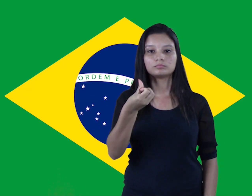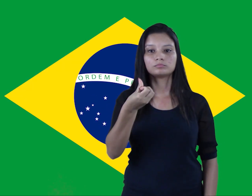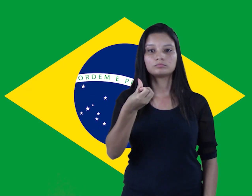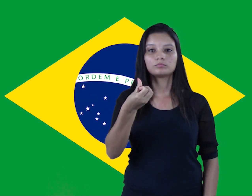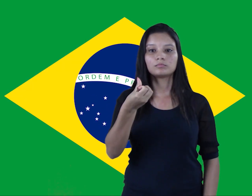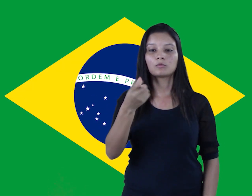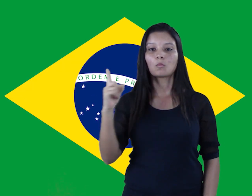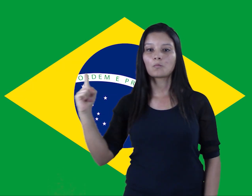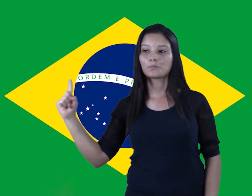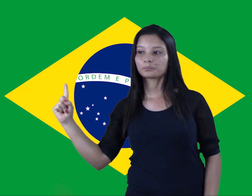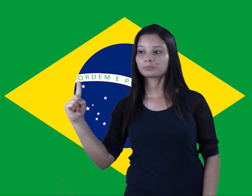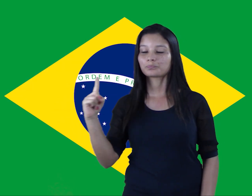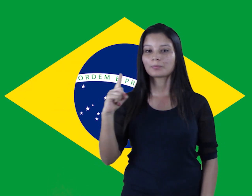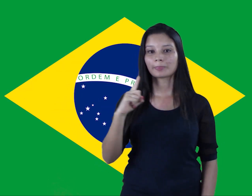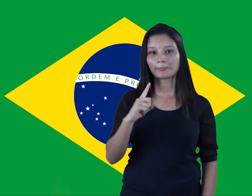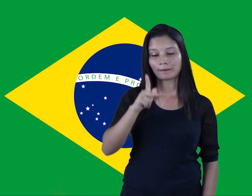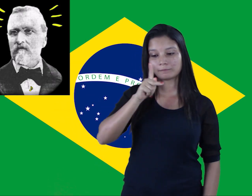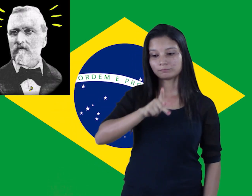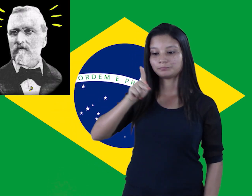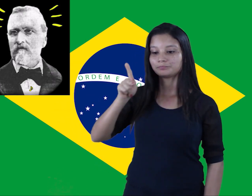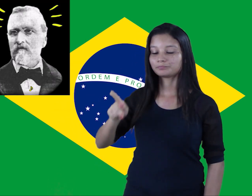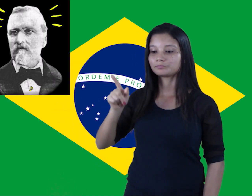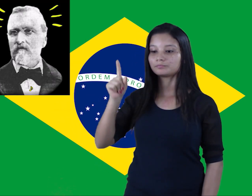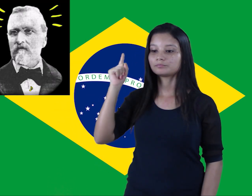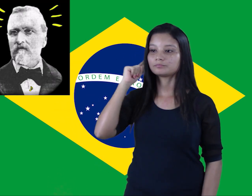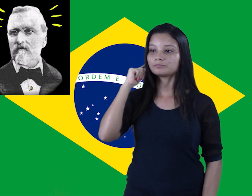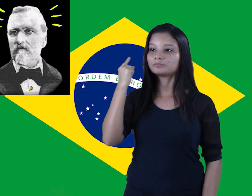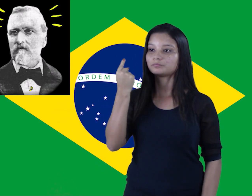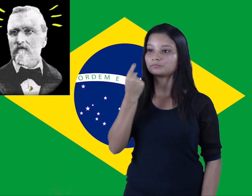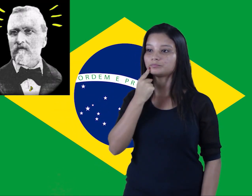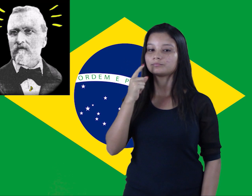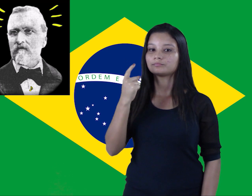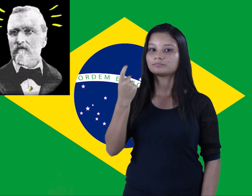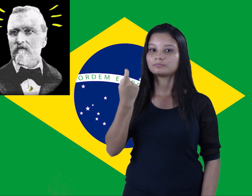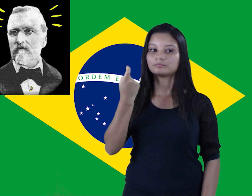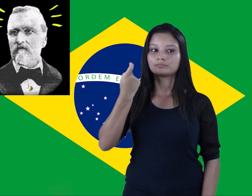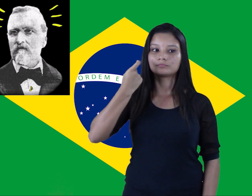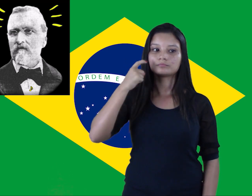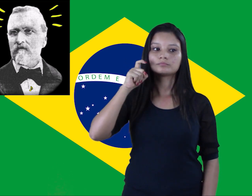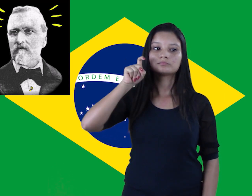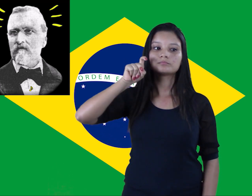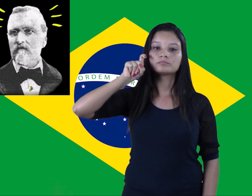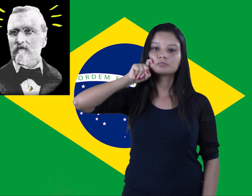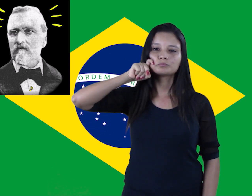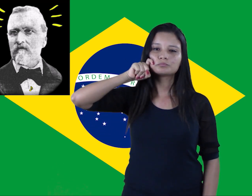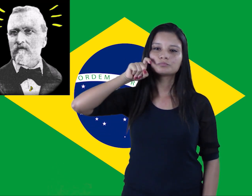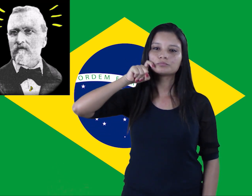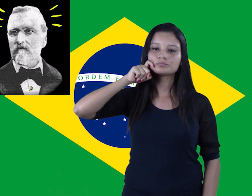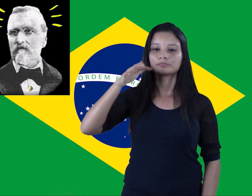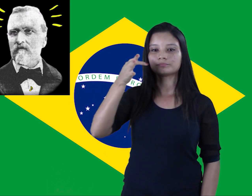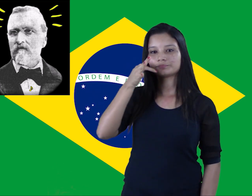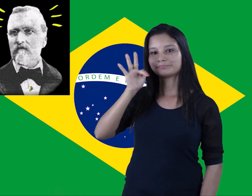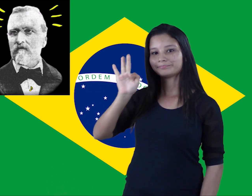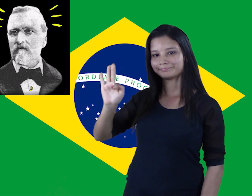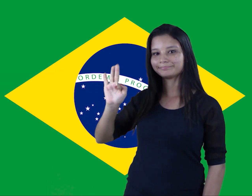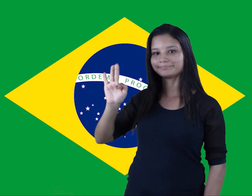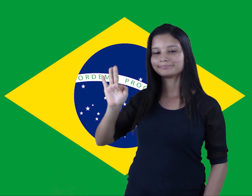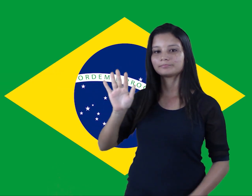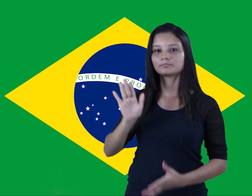1856, com a vinda do professor surdo Ernest Rouet, da França,